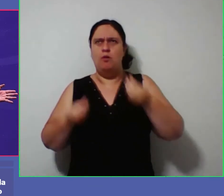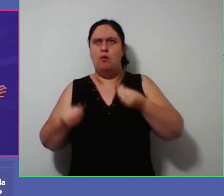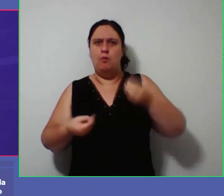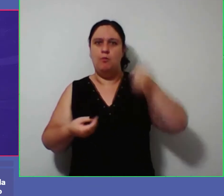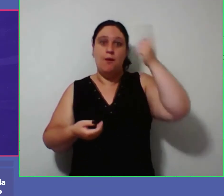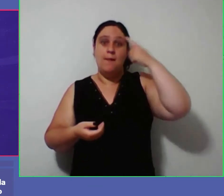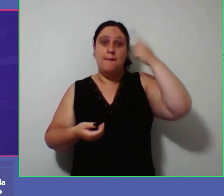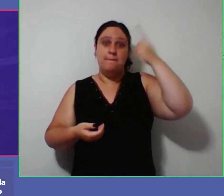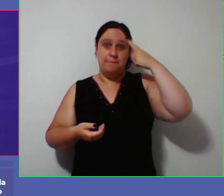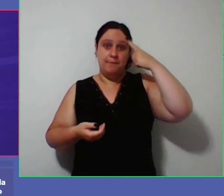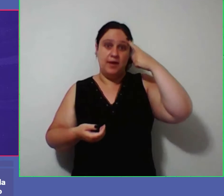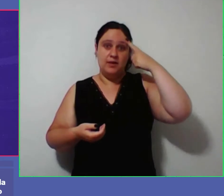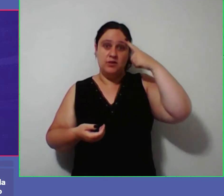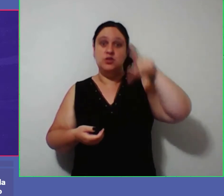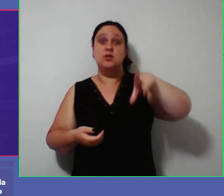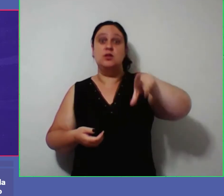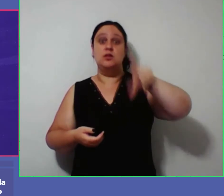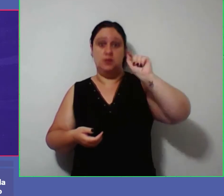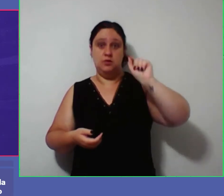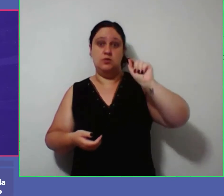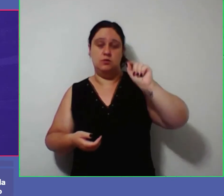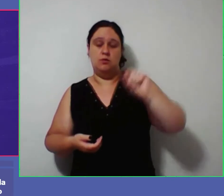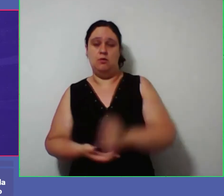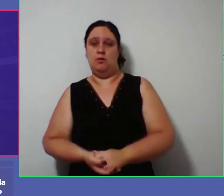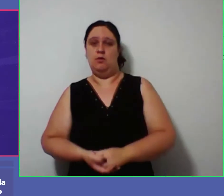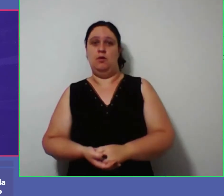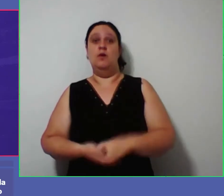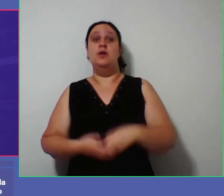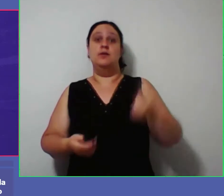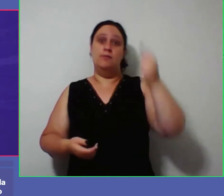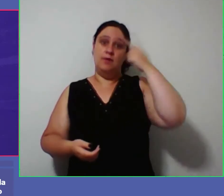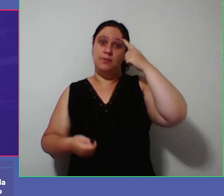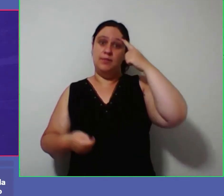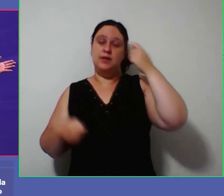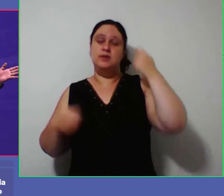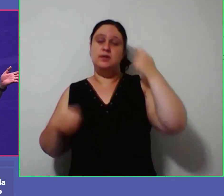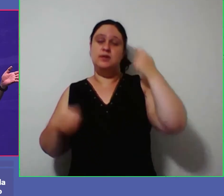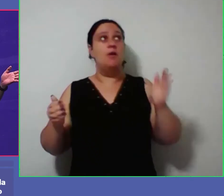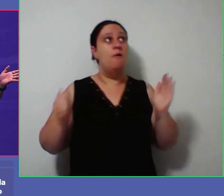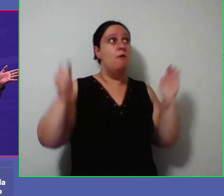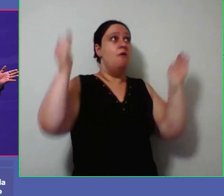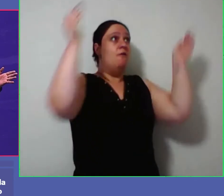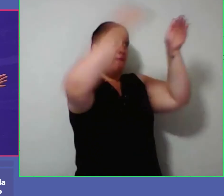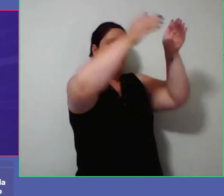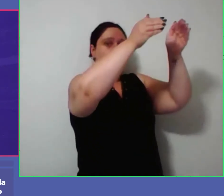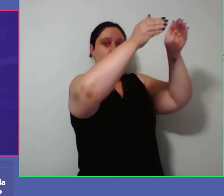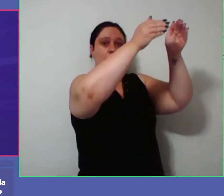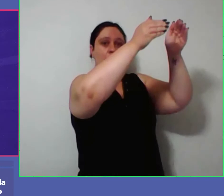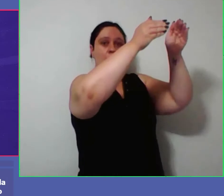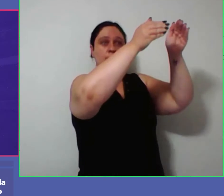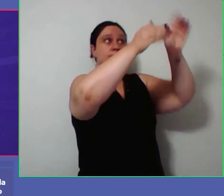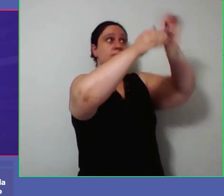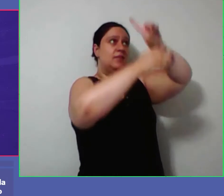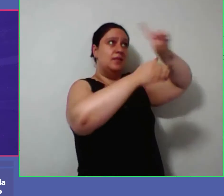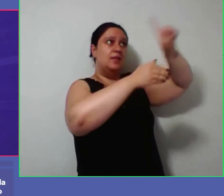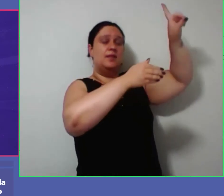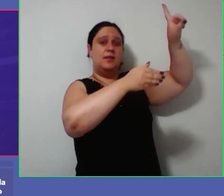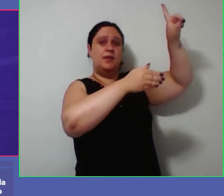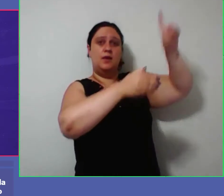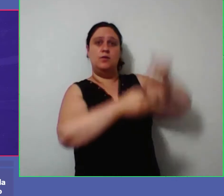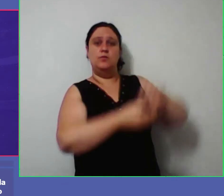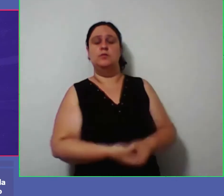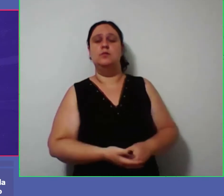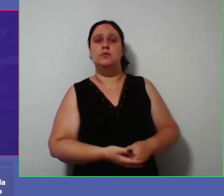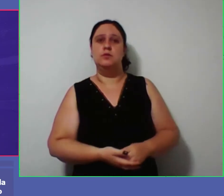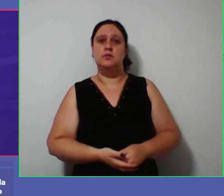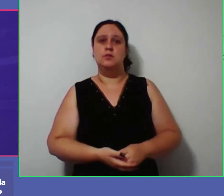escolha. Coloque a sua mente aonde? No Espírito. Porque o